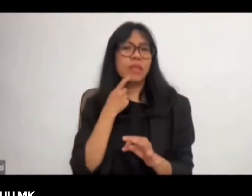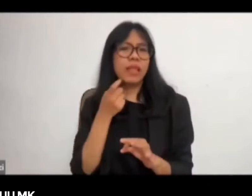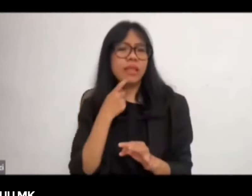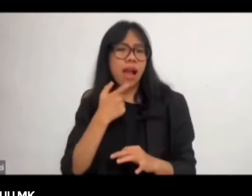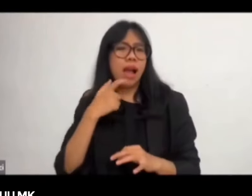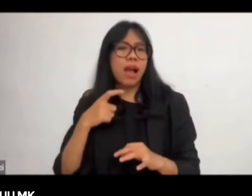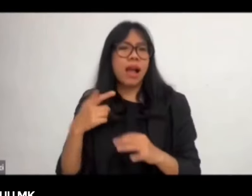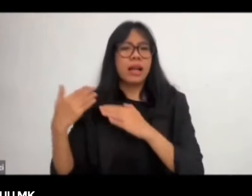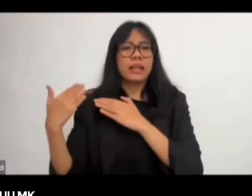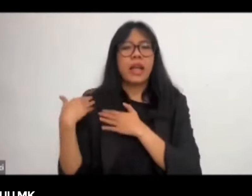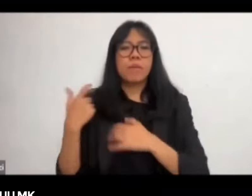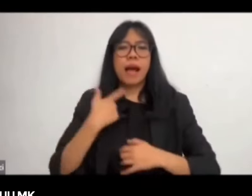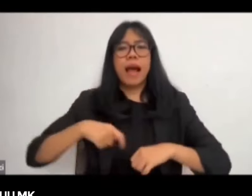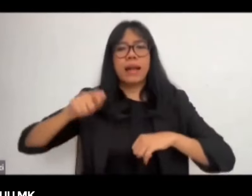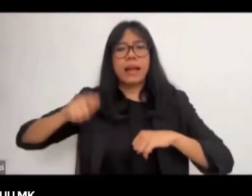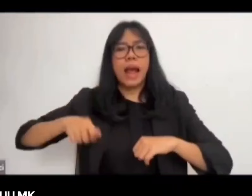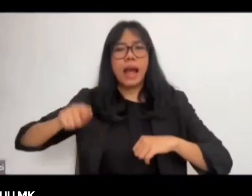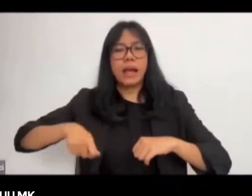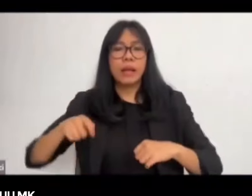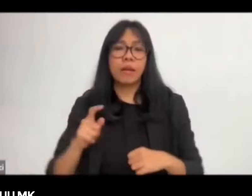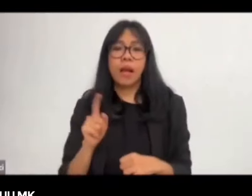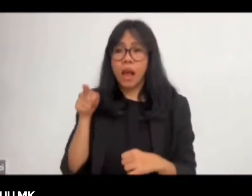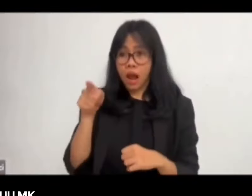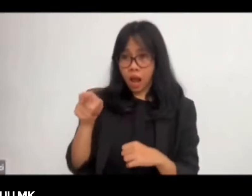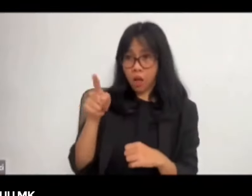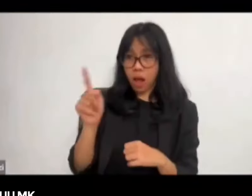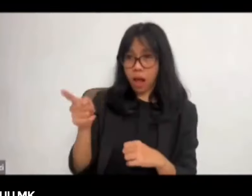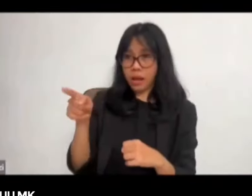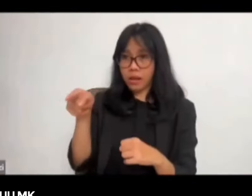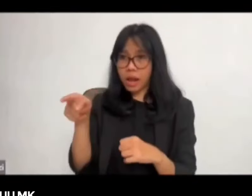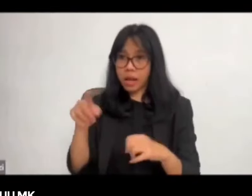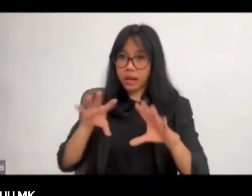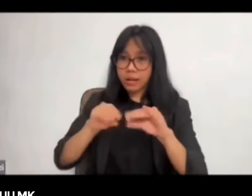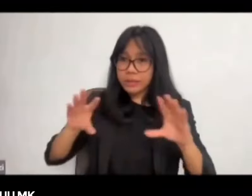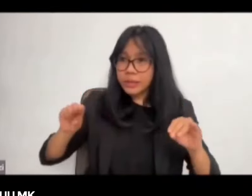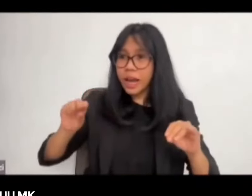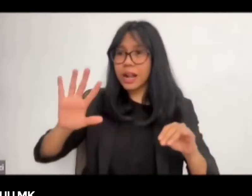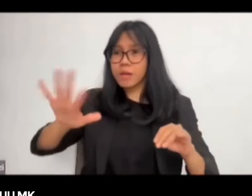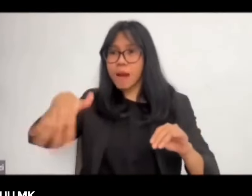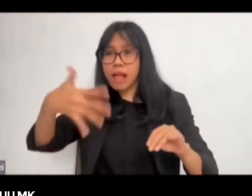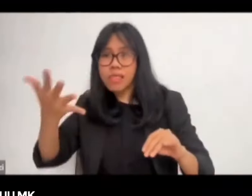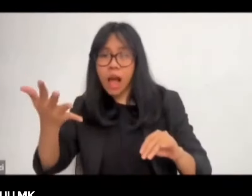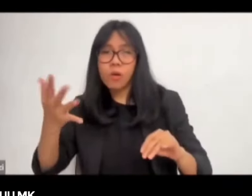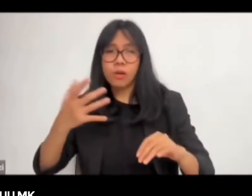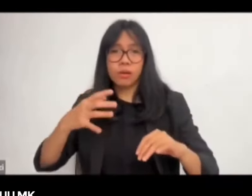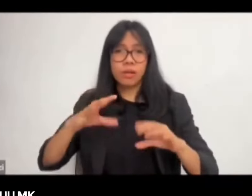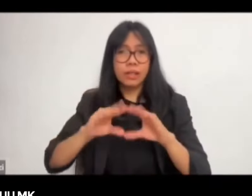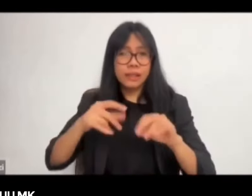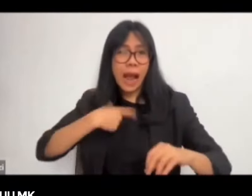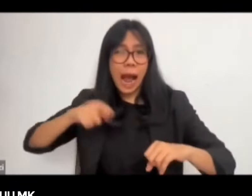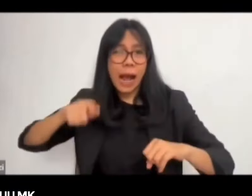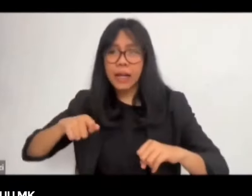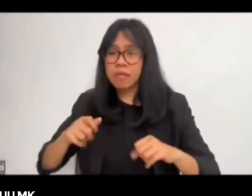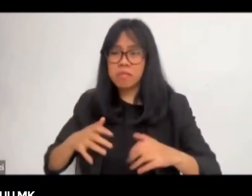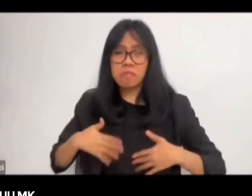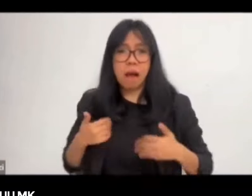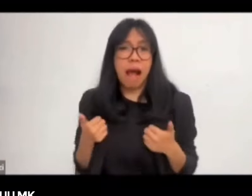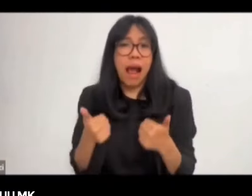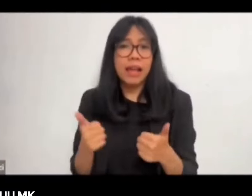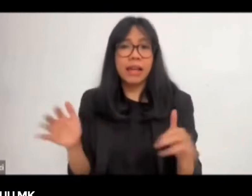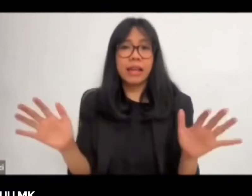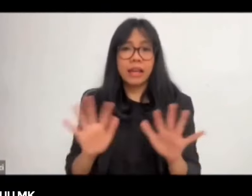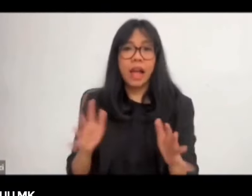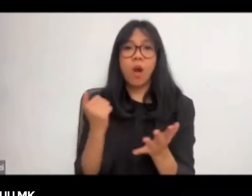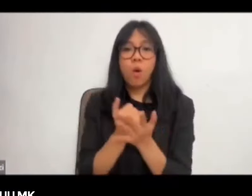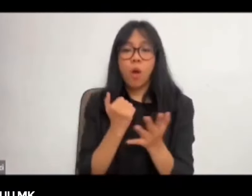Karena, kalau Anda tidak baik-baik di 5 tahun berkuasa menjadi hakim konstitusi itu, walaupun ayat